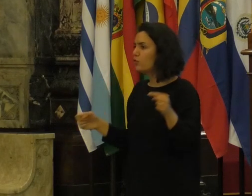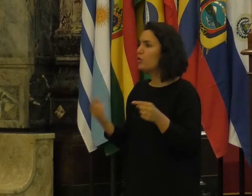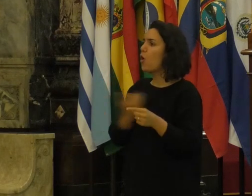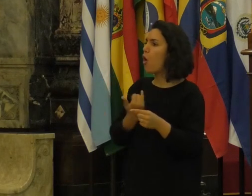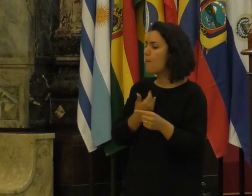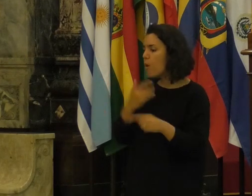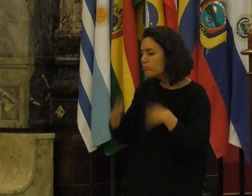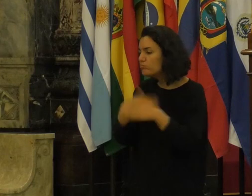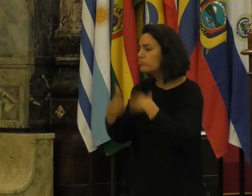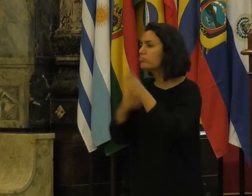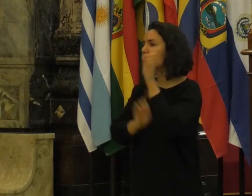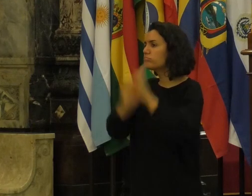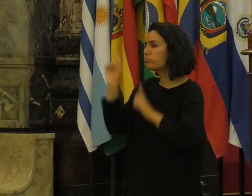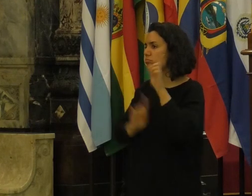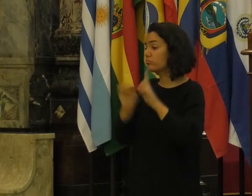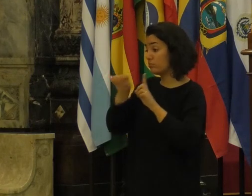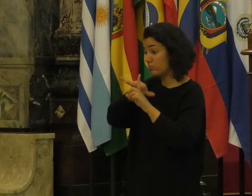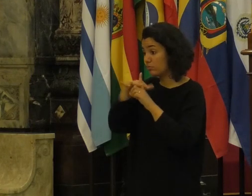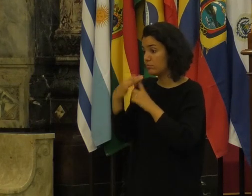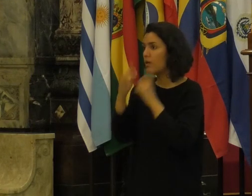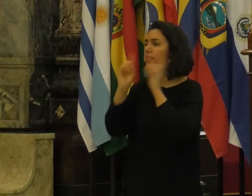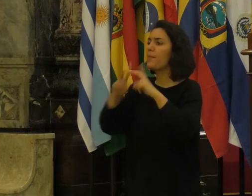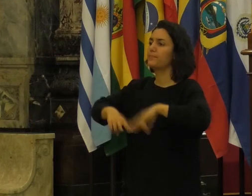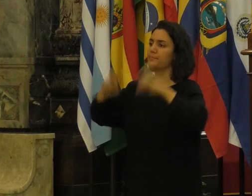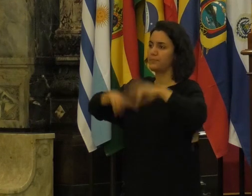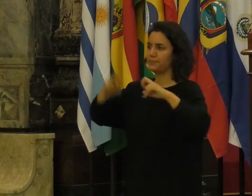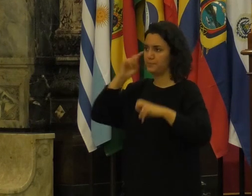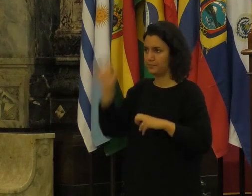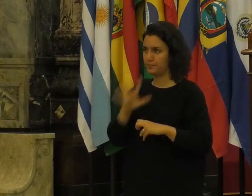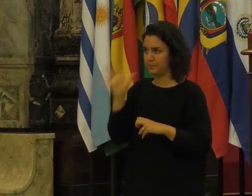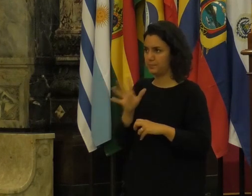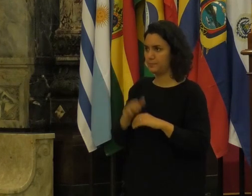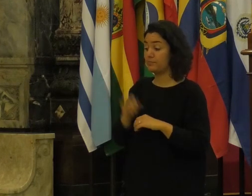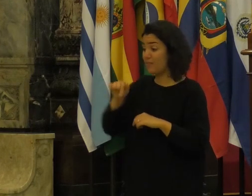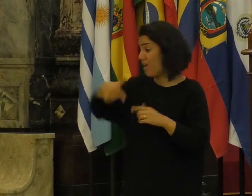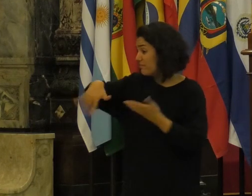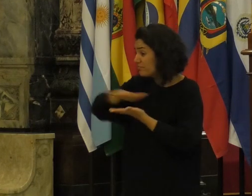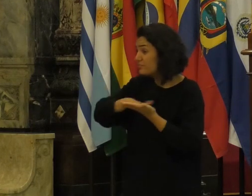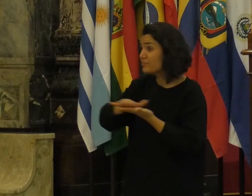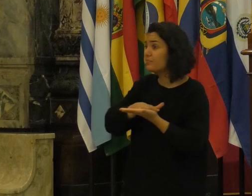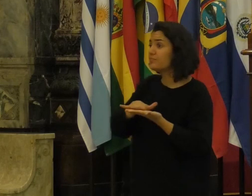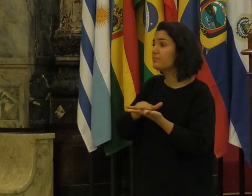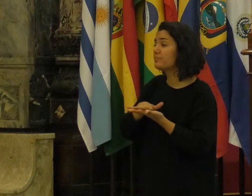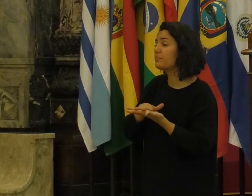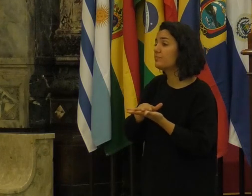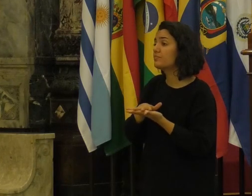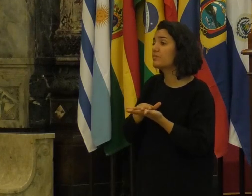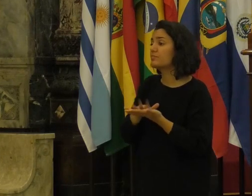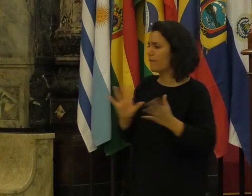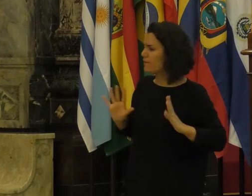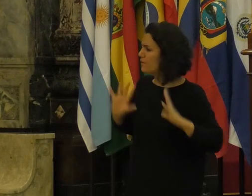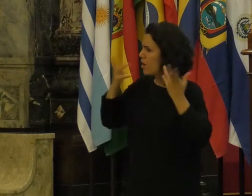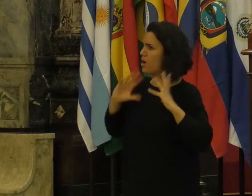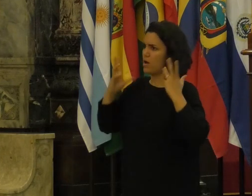desarrollo académico y en ese contexto a la investigación en psicología. Estamos en un escenario de su escenario que fueron